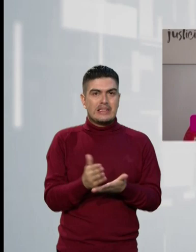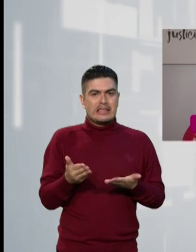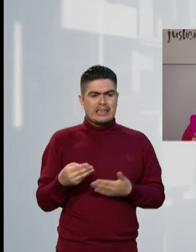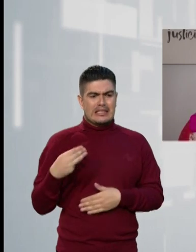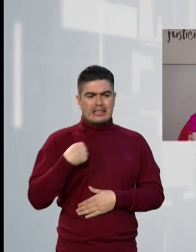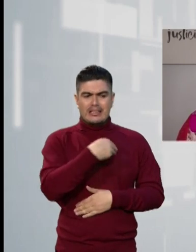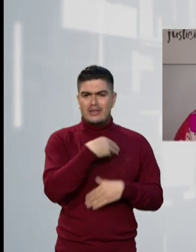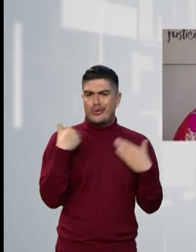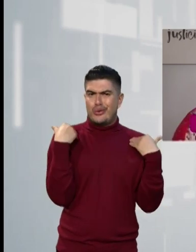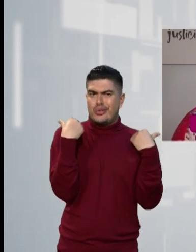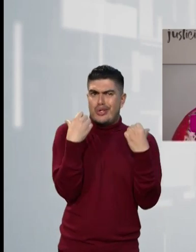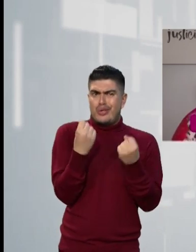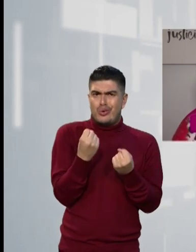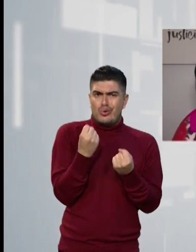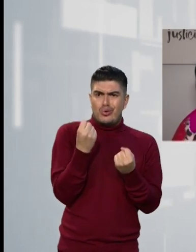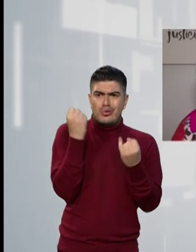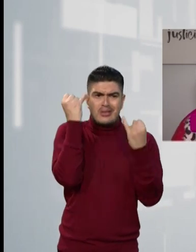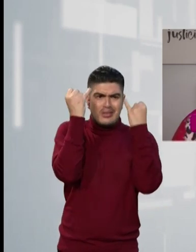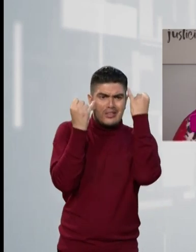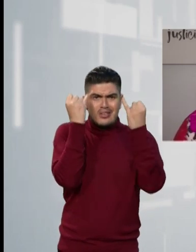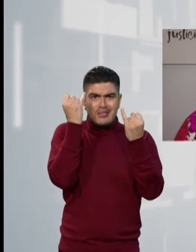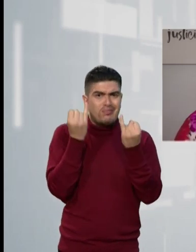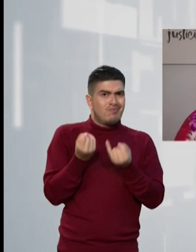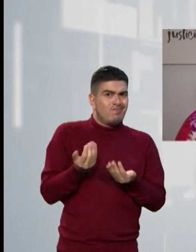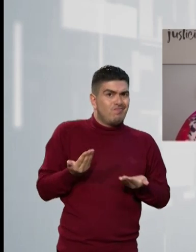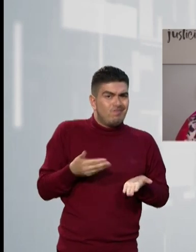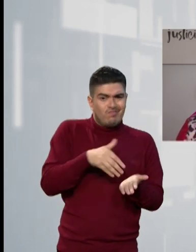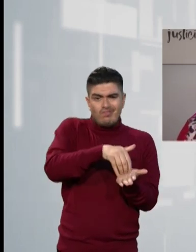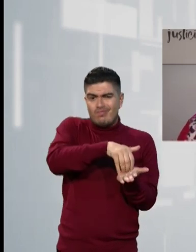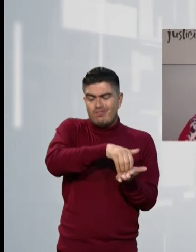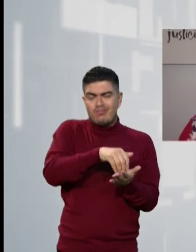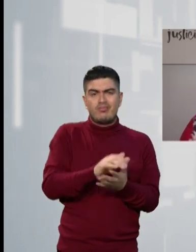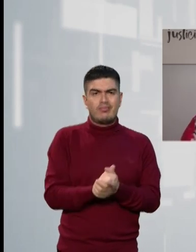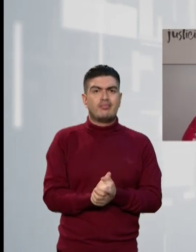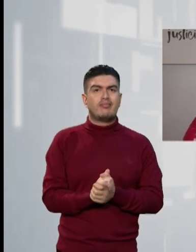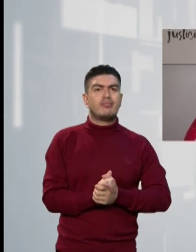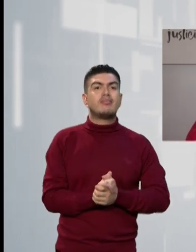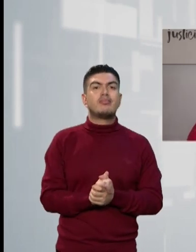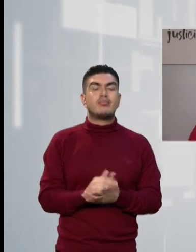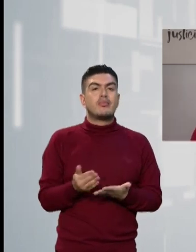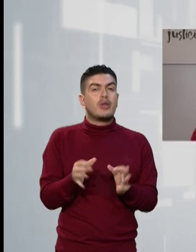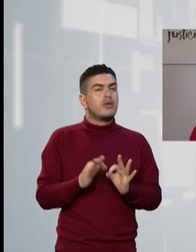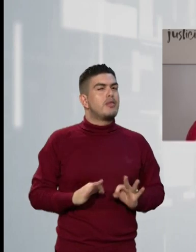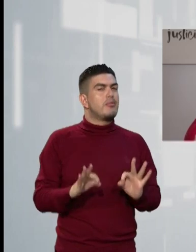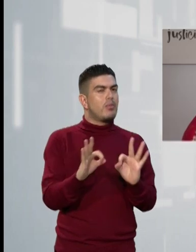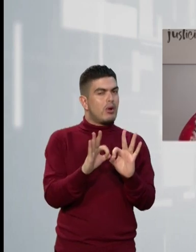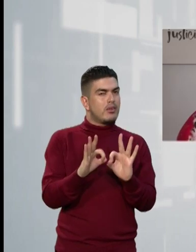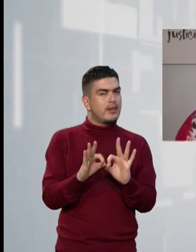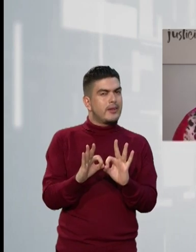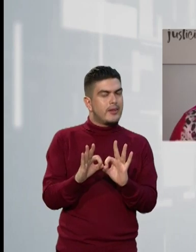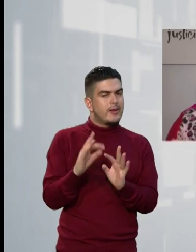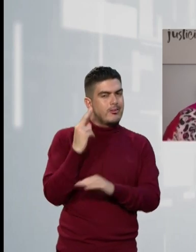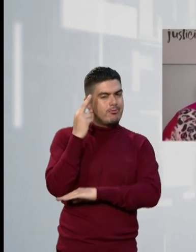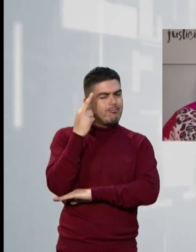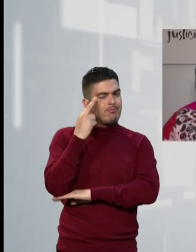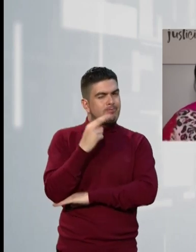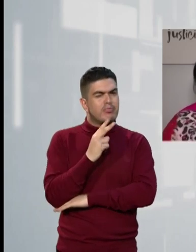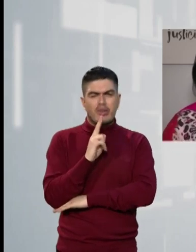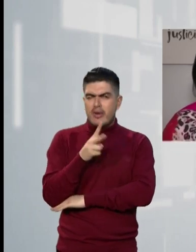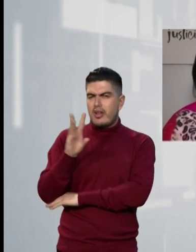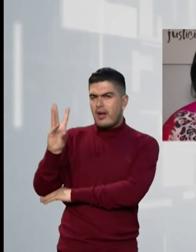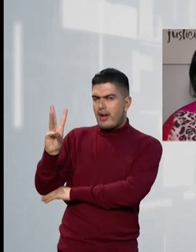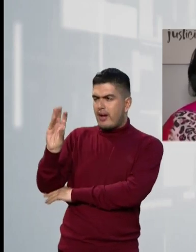estrategia clara para llegar a ellos pero esa es la realidad pero es importante que también analicemos si realmente el 60